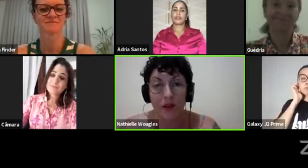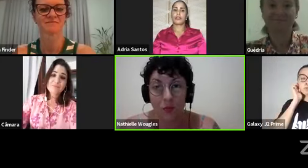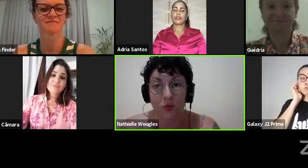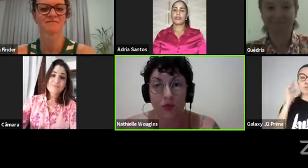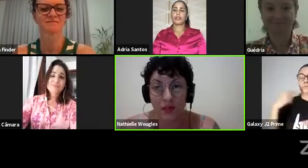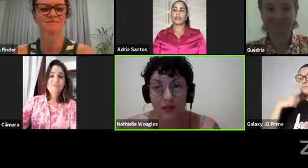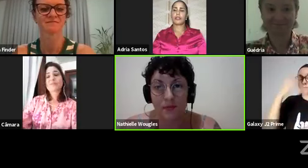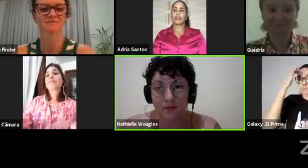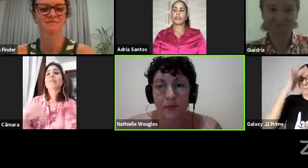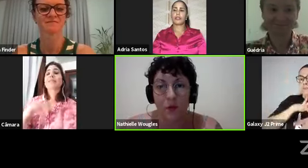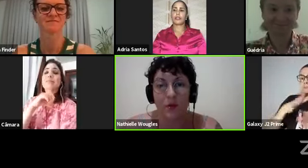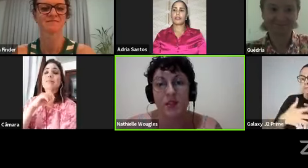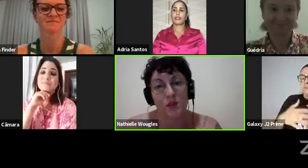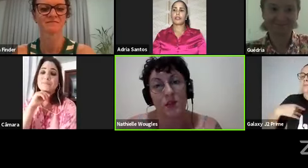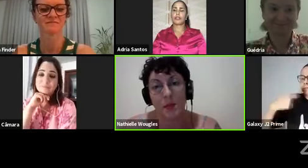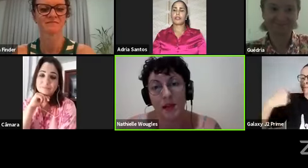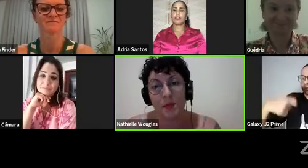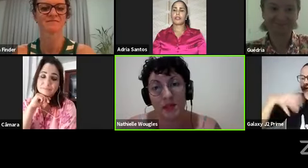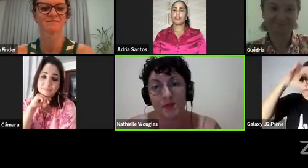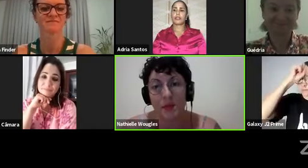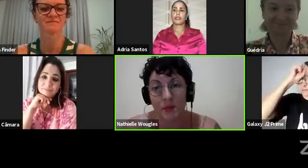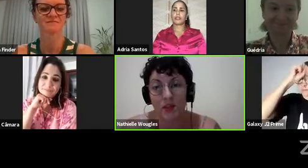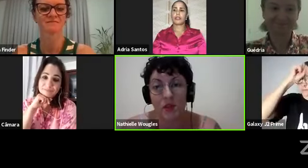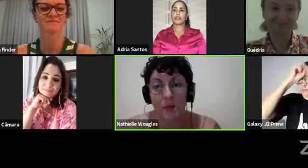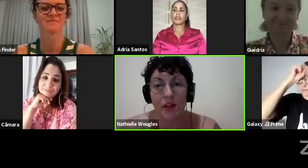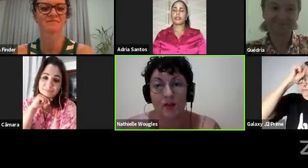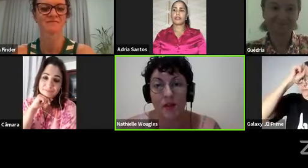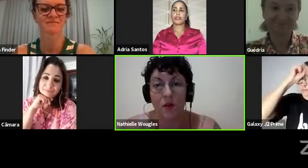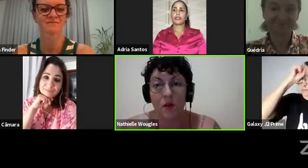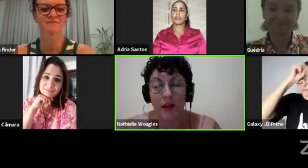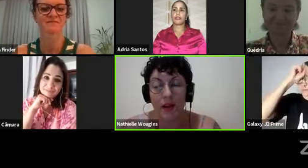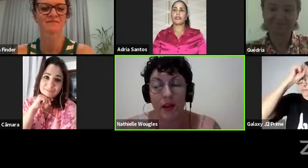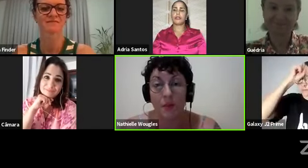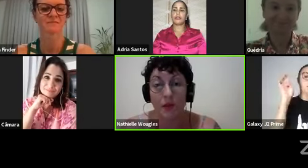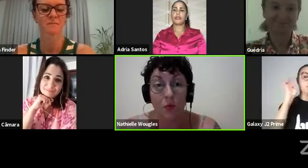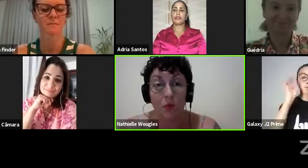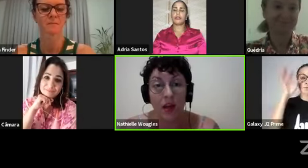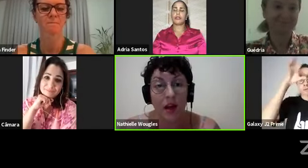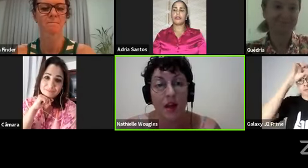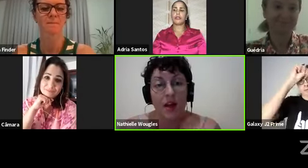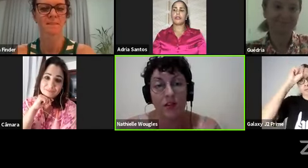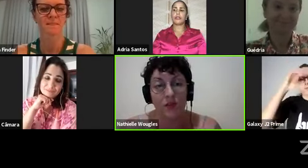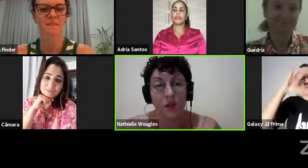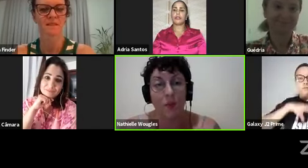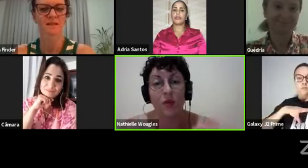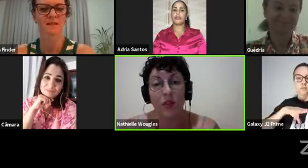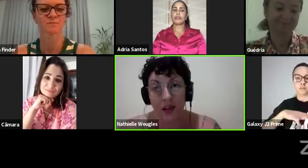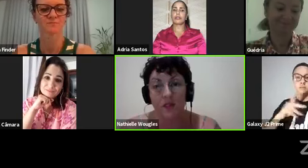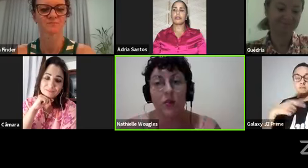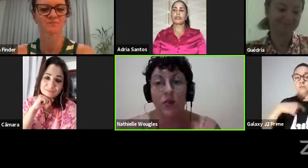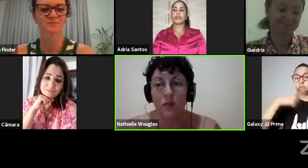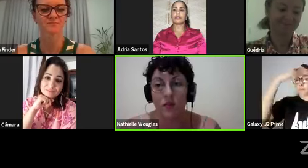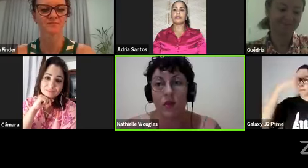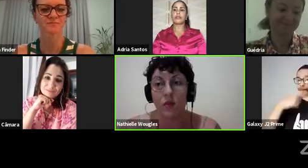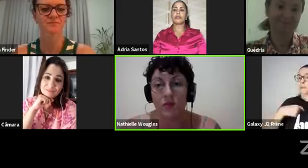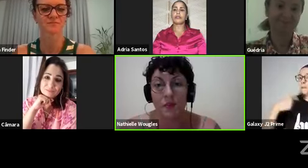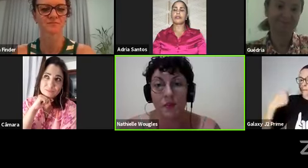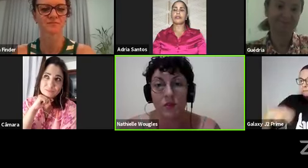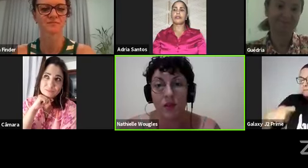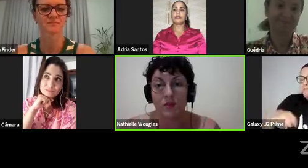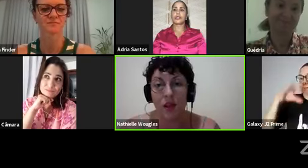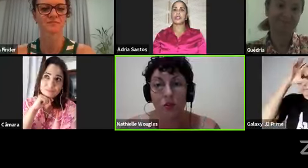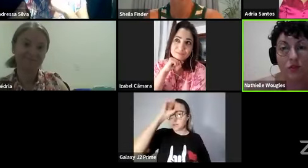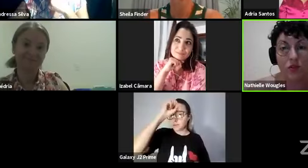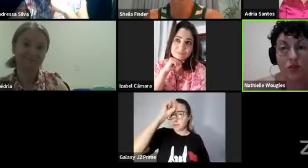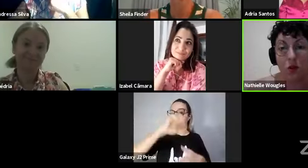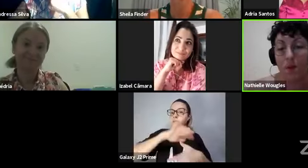não vai aprender o português. Eu preciso saber Libras. Eu preciso aprender a falar com eles, a me comunicar de forma honesta, horizontal com essa